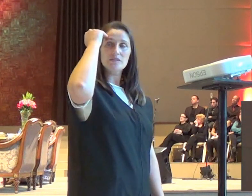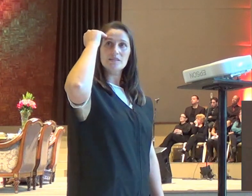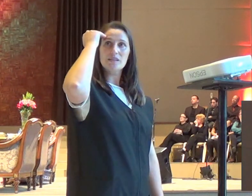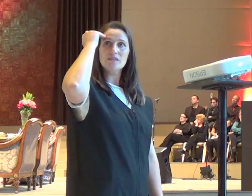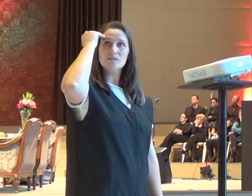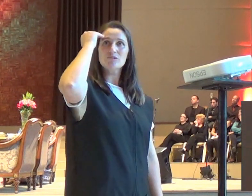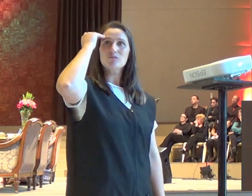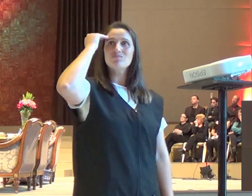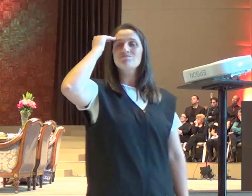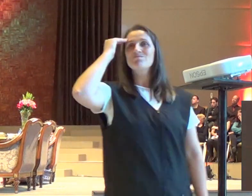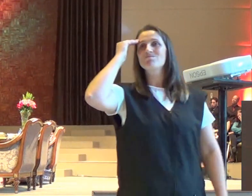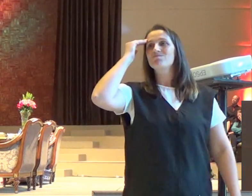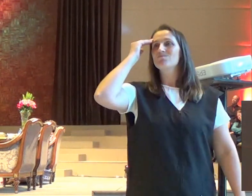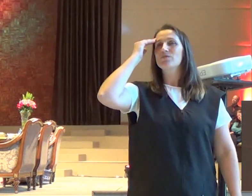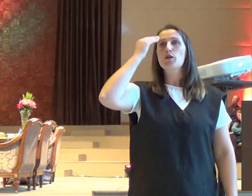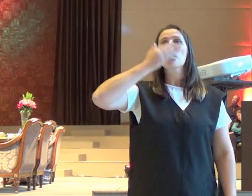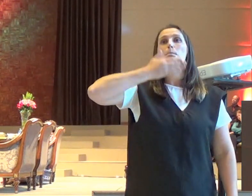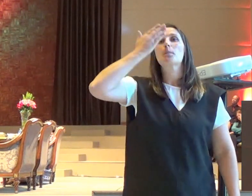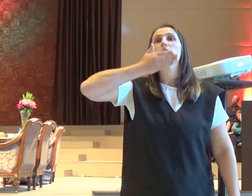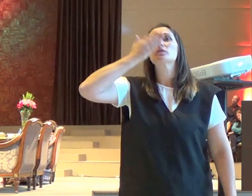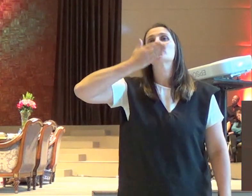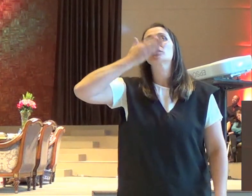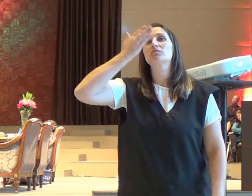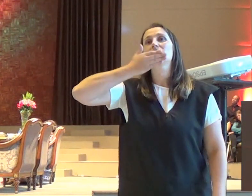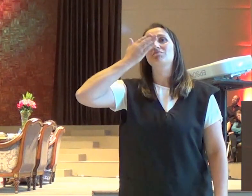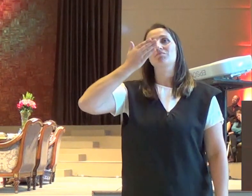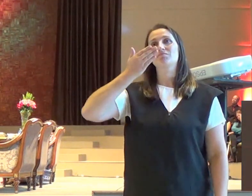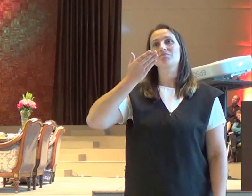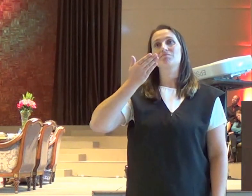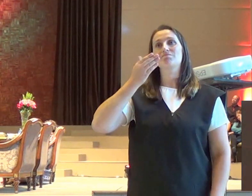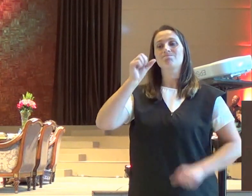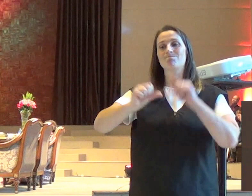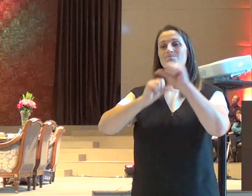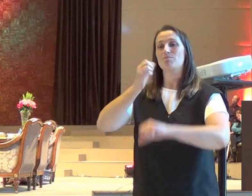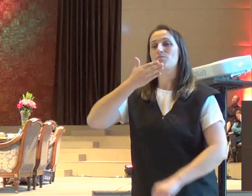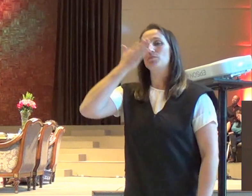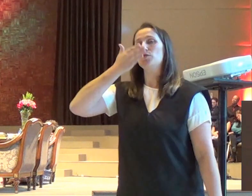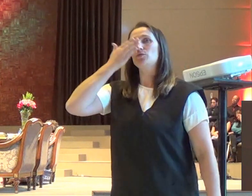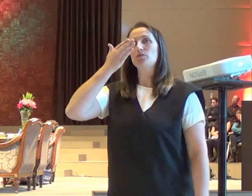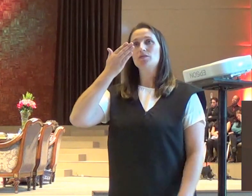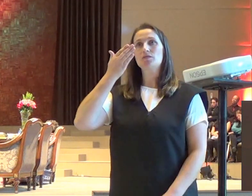de programa que se prostituía por dinheiro